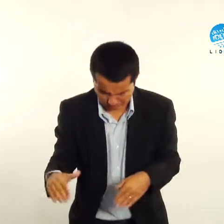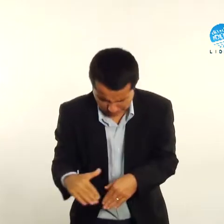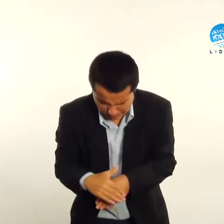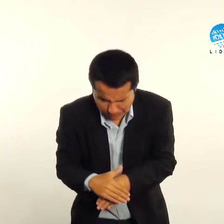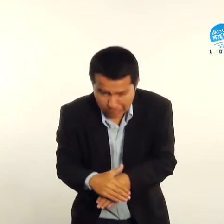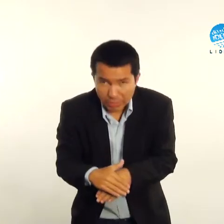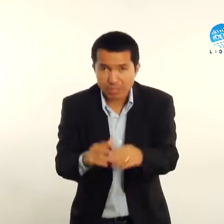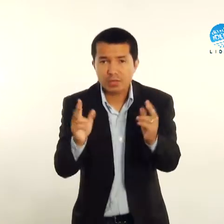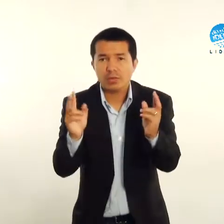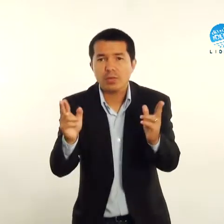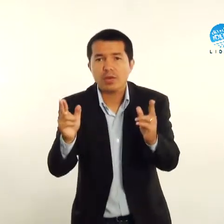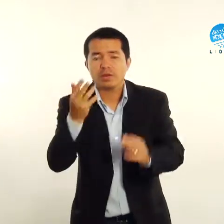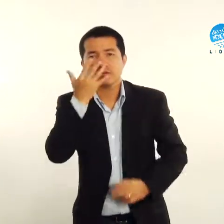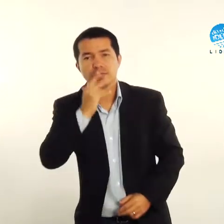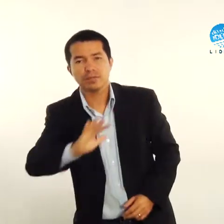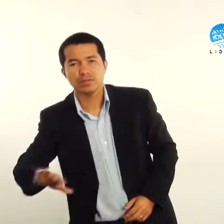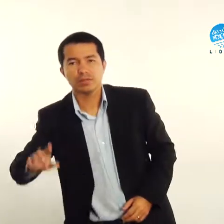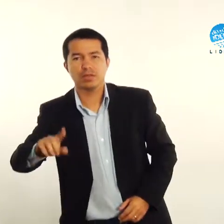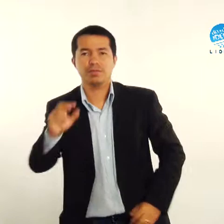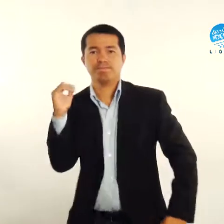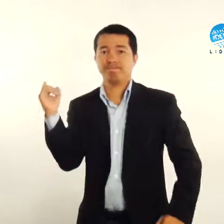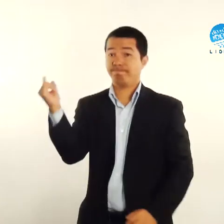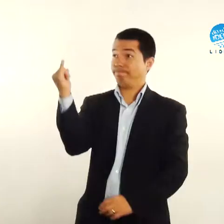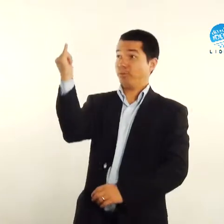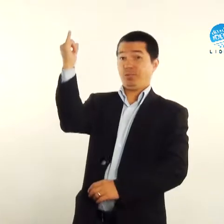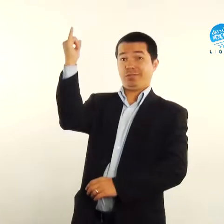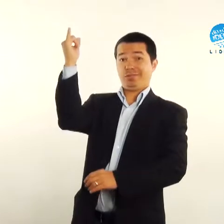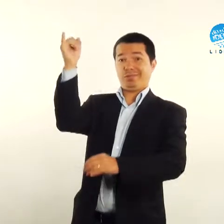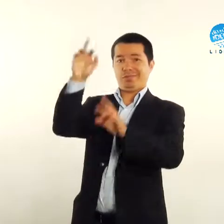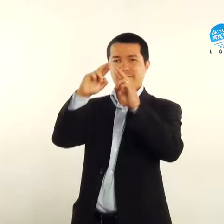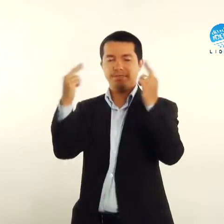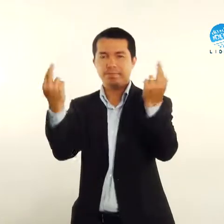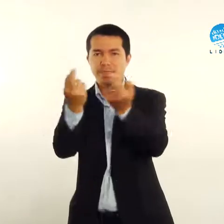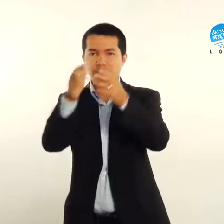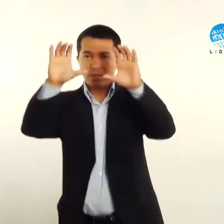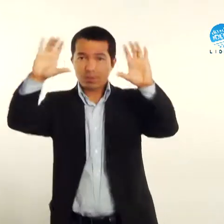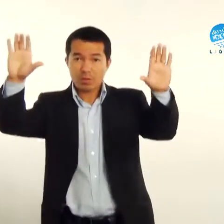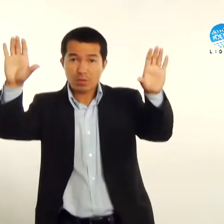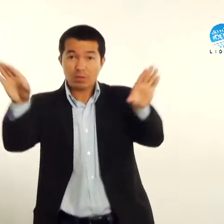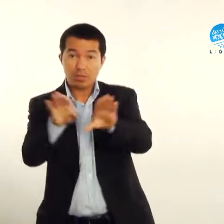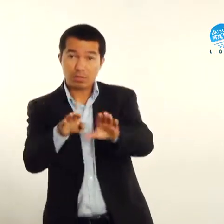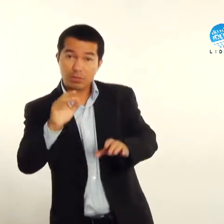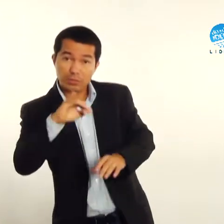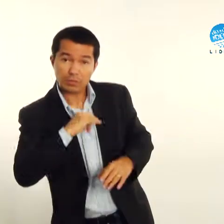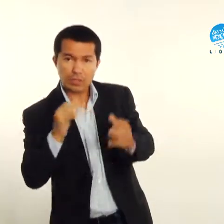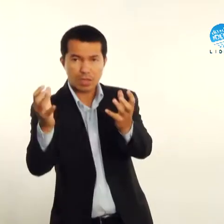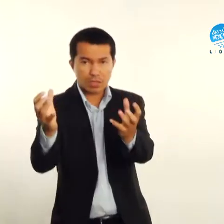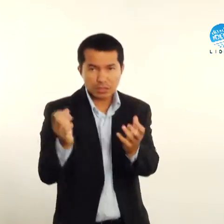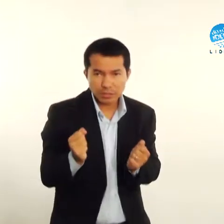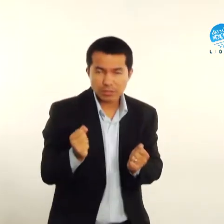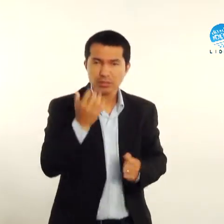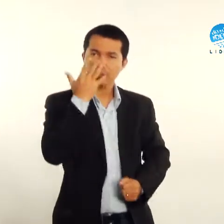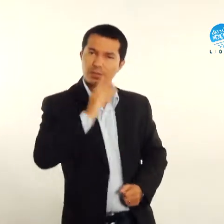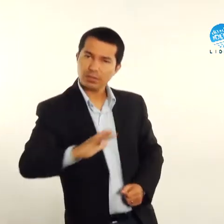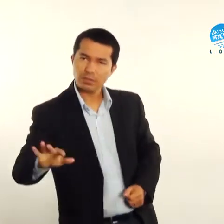esta criança, este é o maior no reino dos céus. Quem recebe uma destas crianças em meu